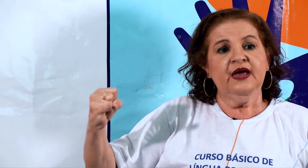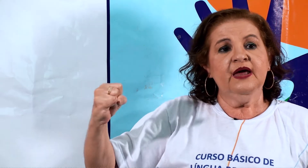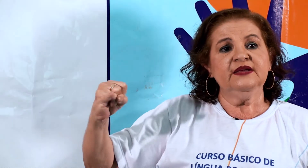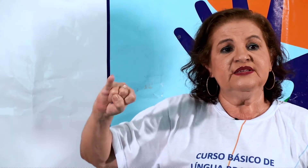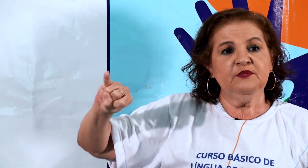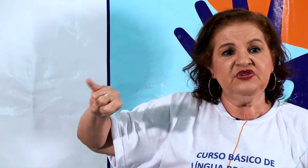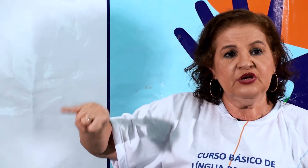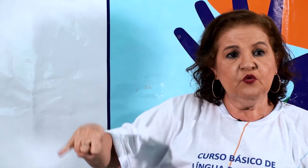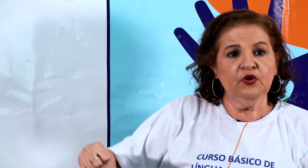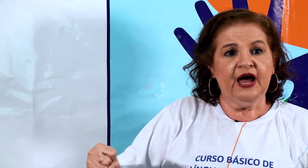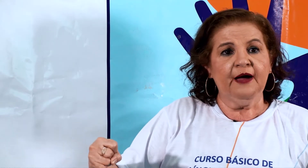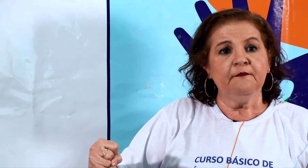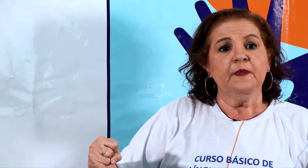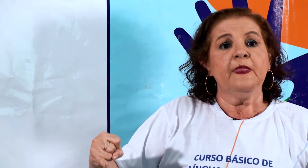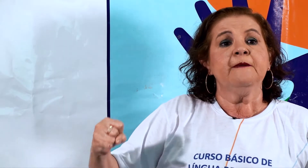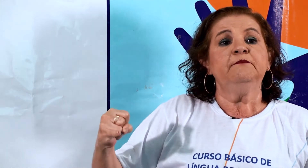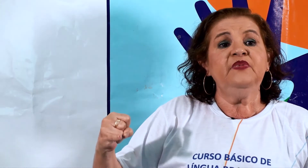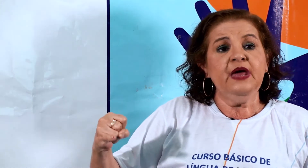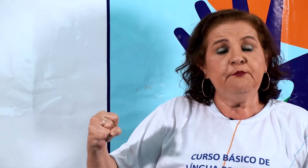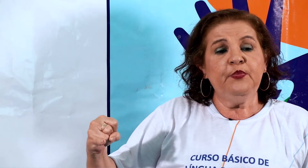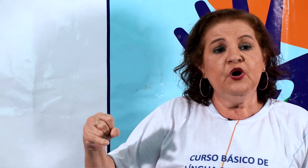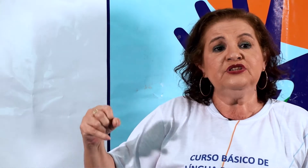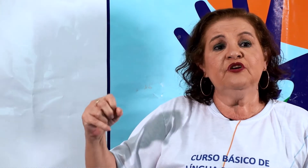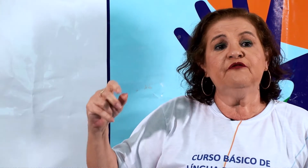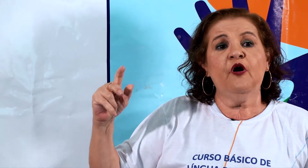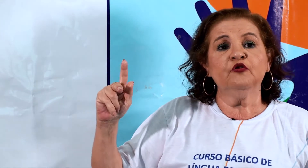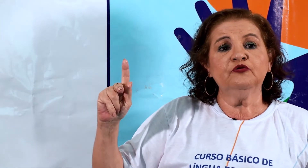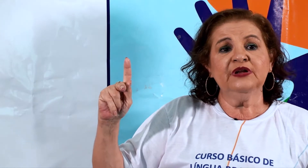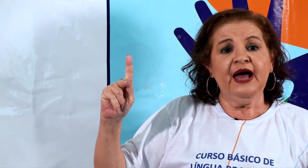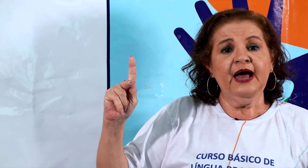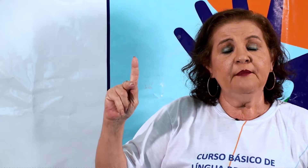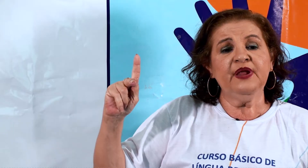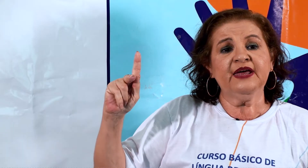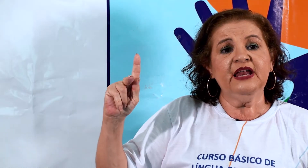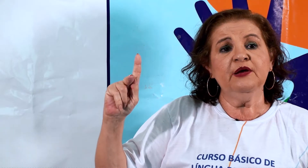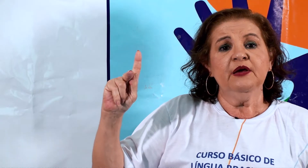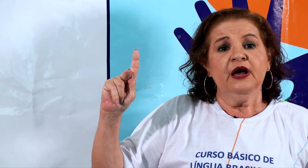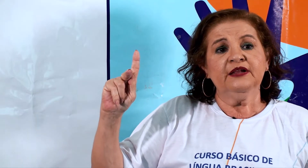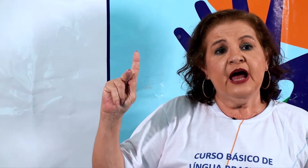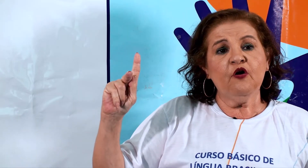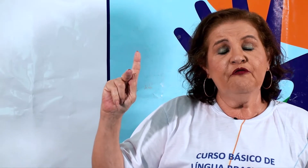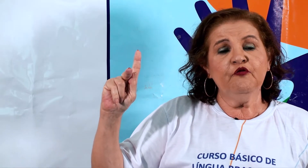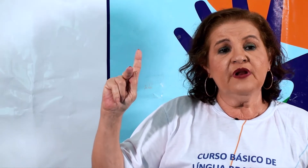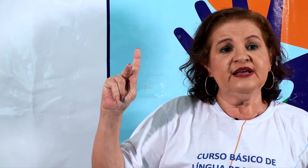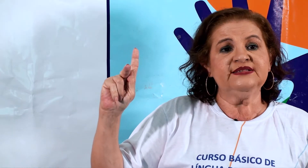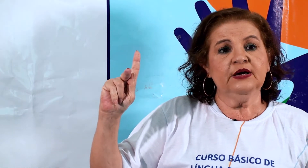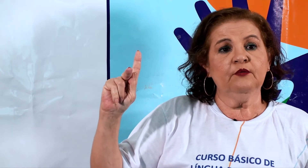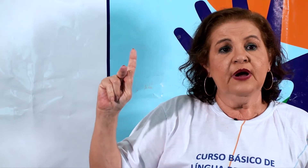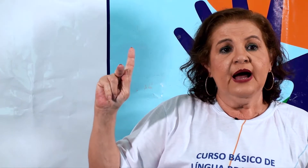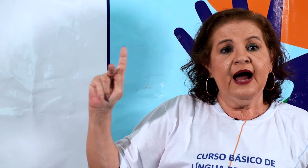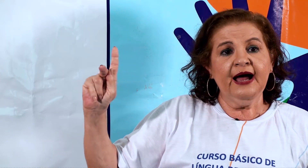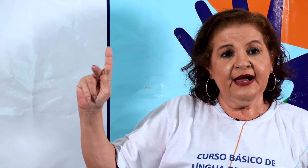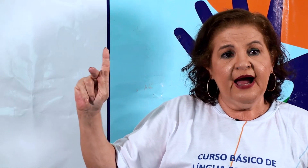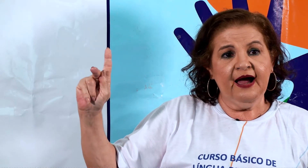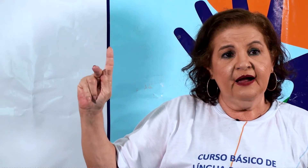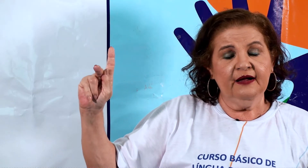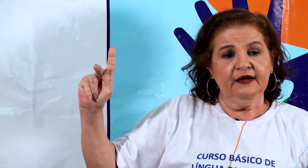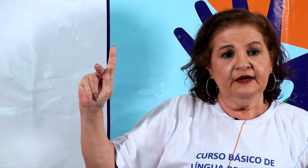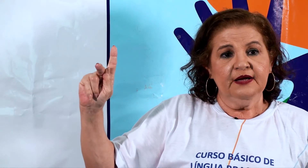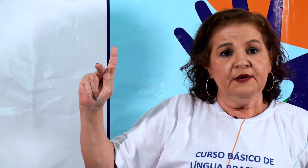é semicircular. Depois eu volto lá da configuração H,